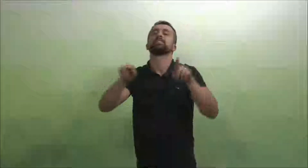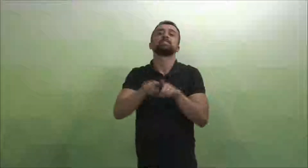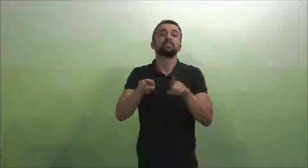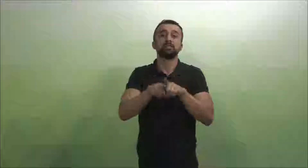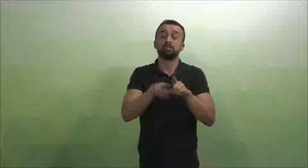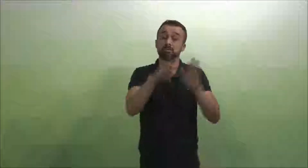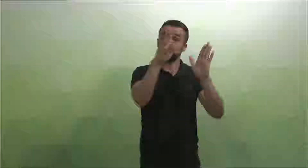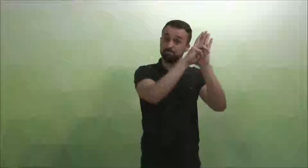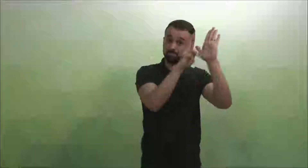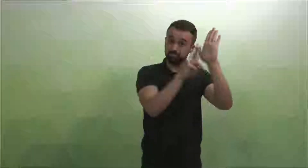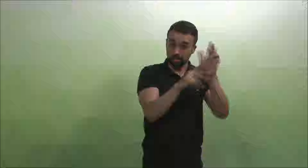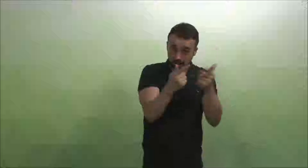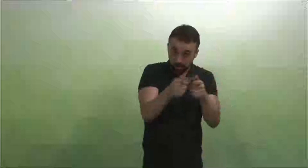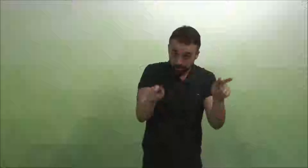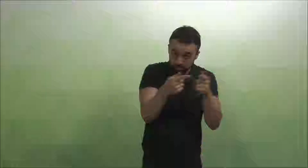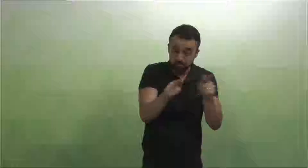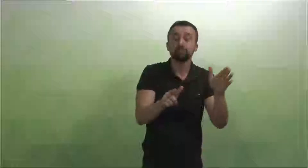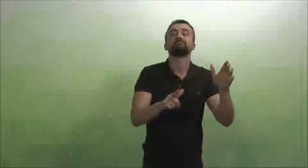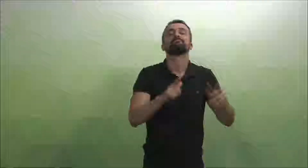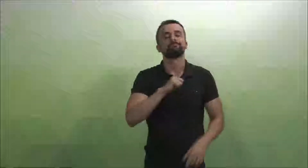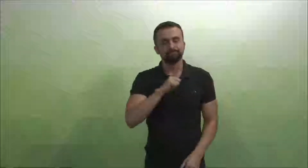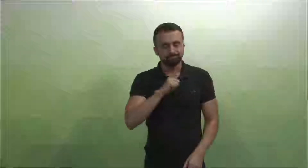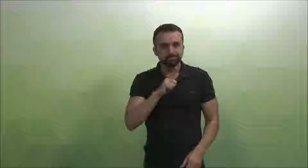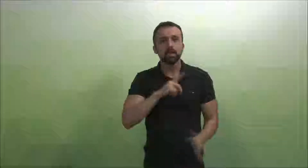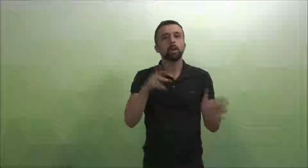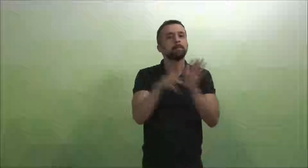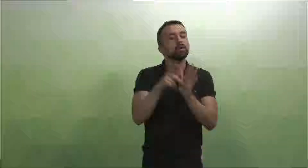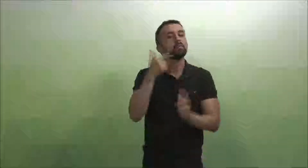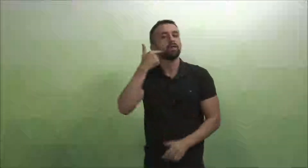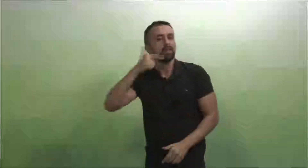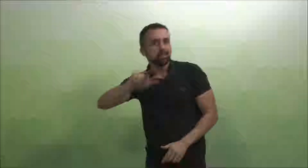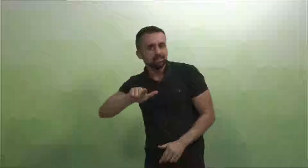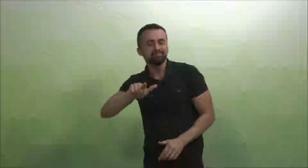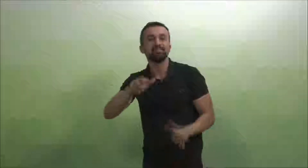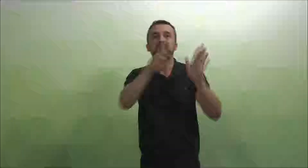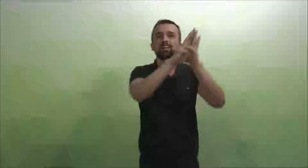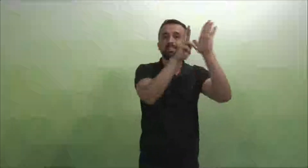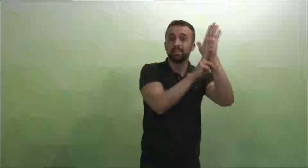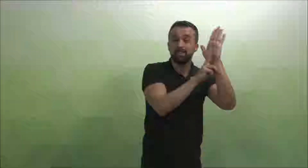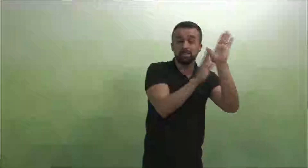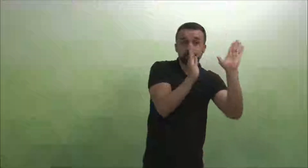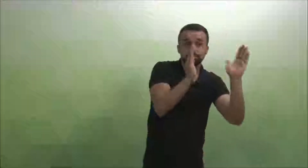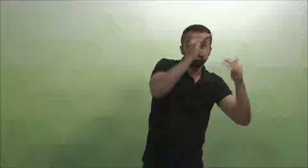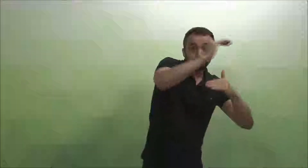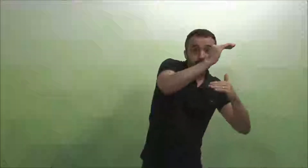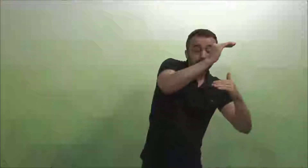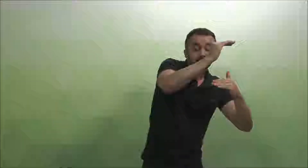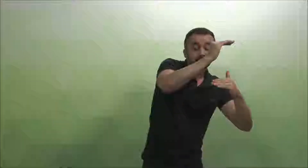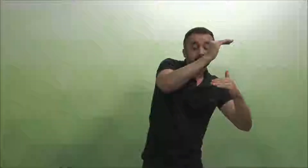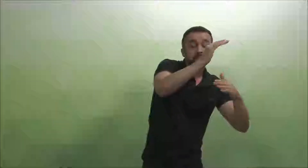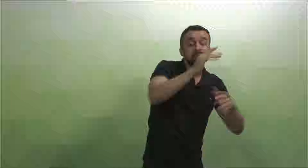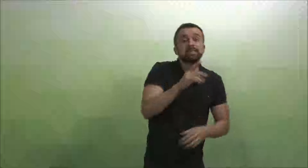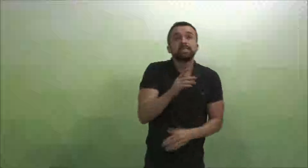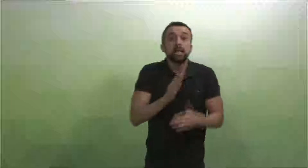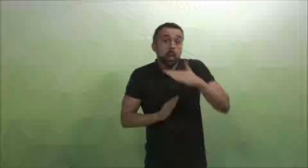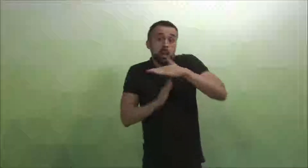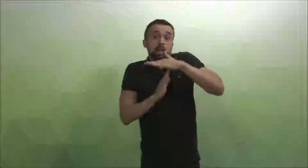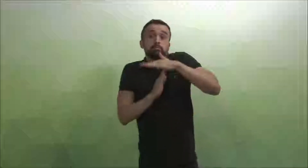Existem palavras e sinais variados. Existem regras gramaticais na língua também.